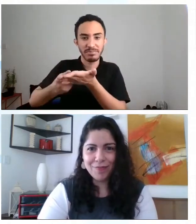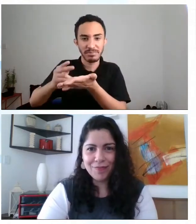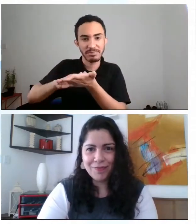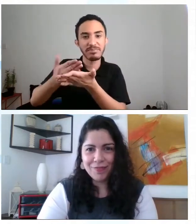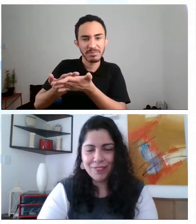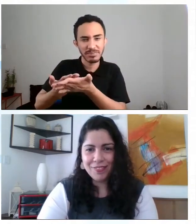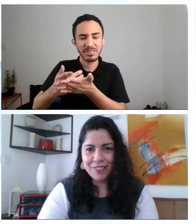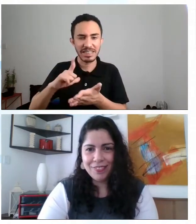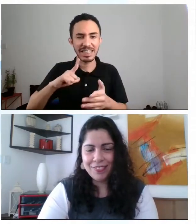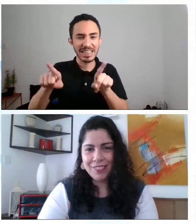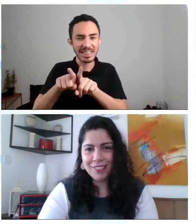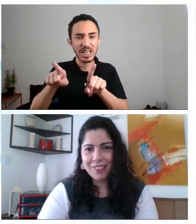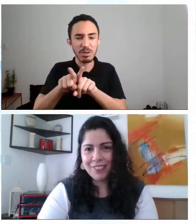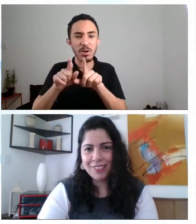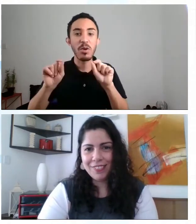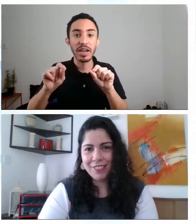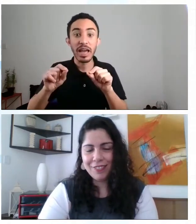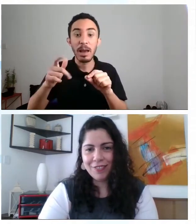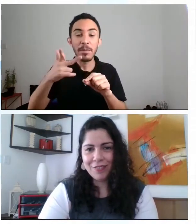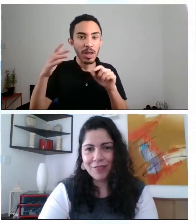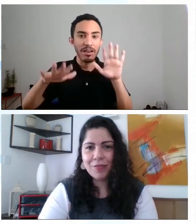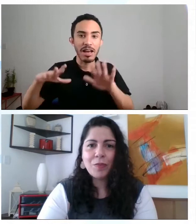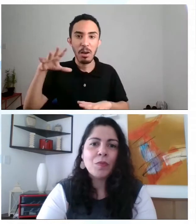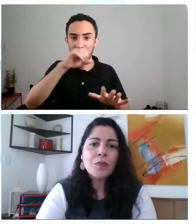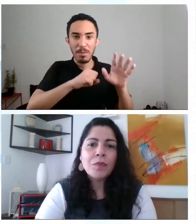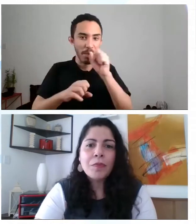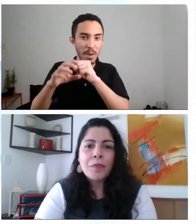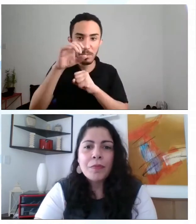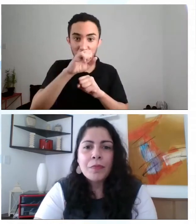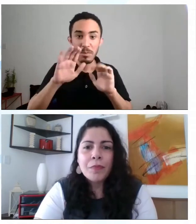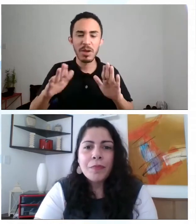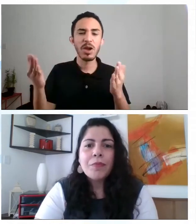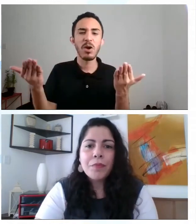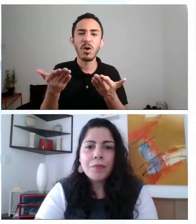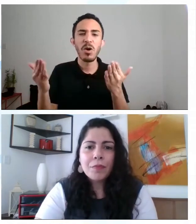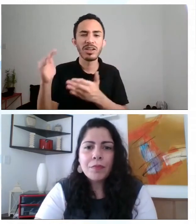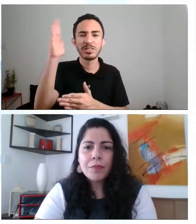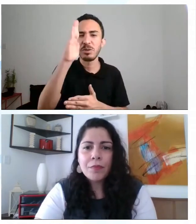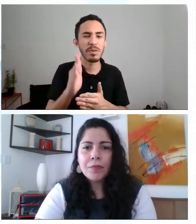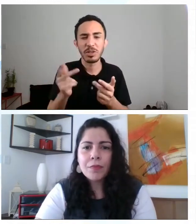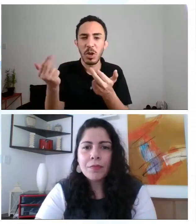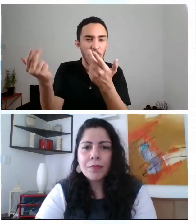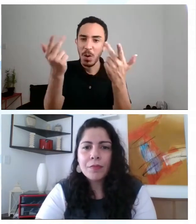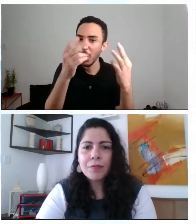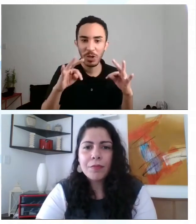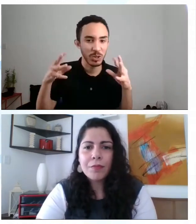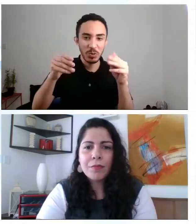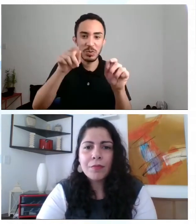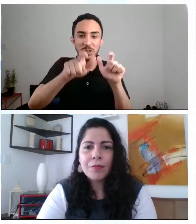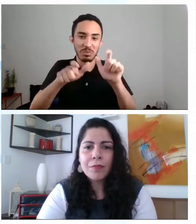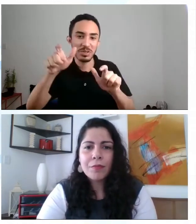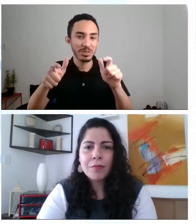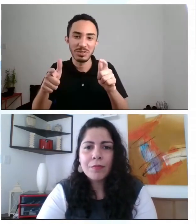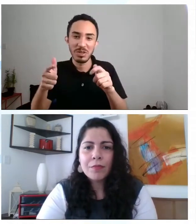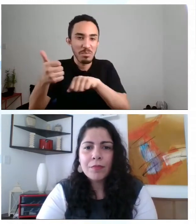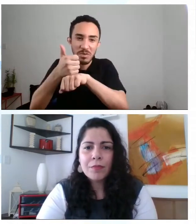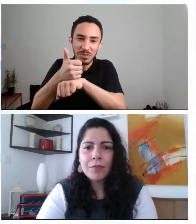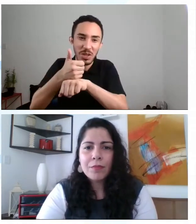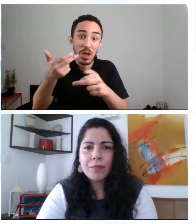existe essa coisa de você precisar correr atrás, mas hoje no Brasil é meio que uma condição praticamente de muitas profissões.